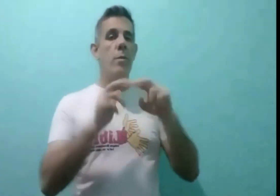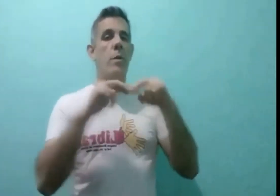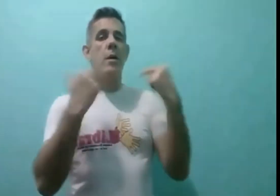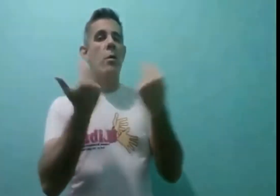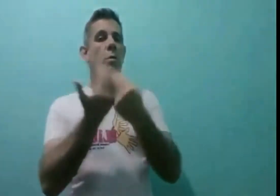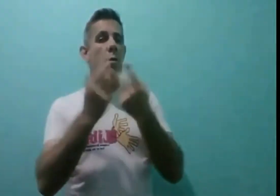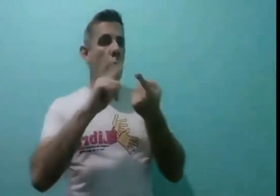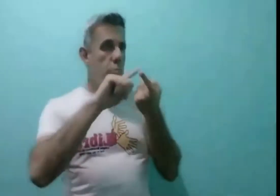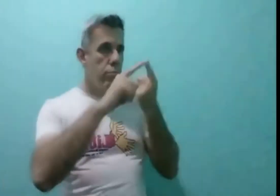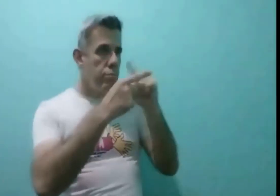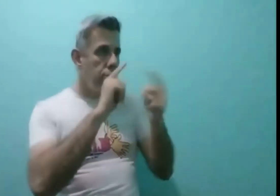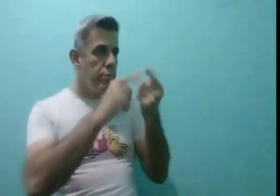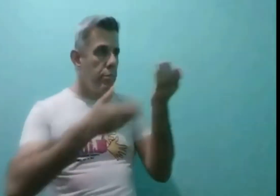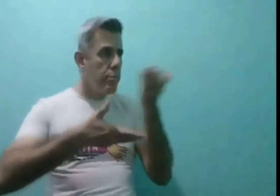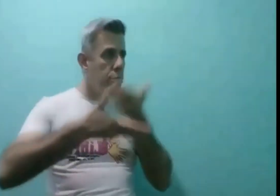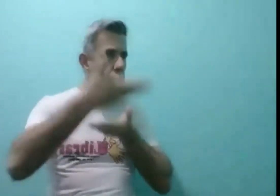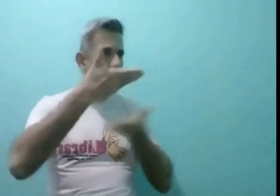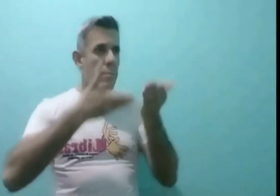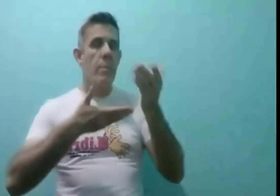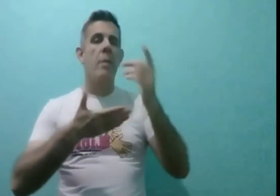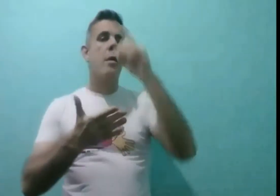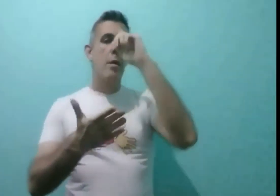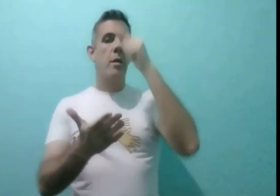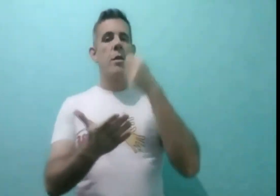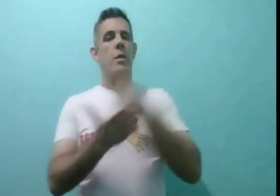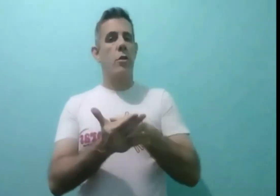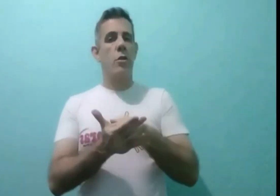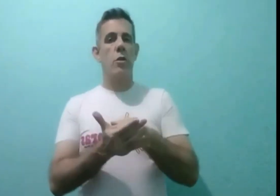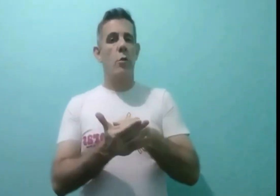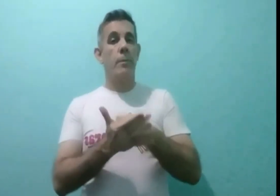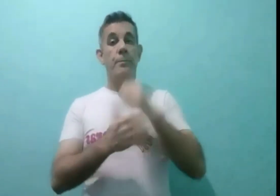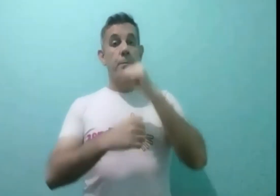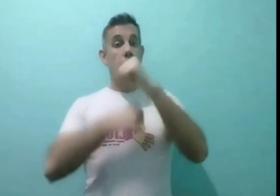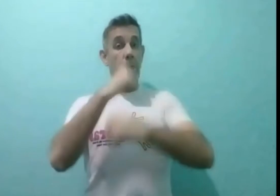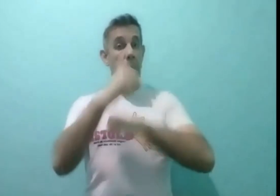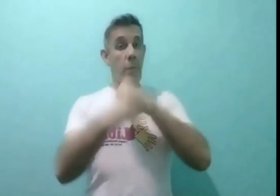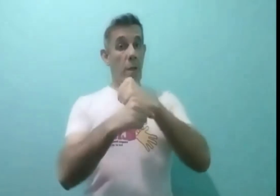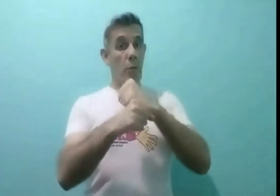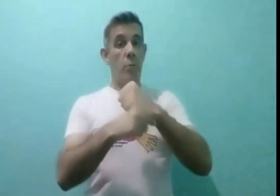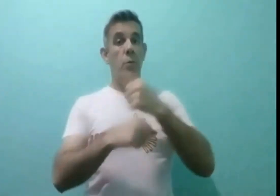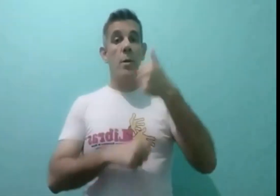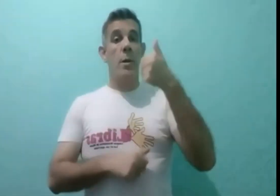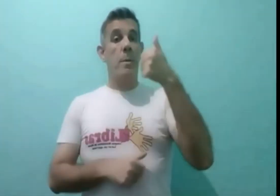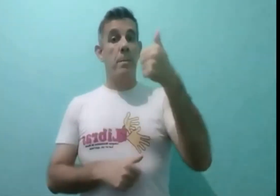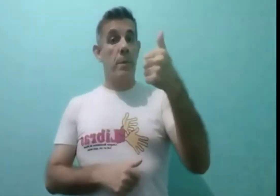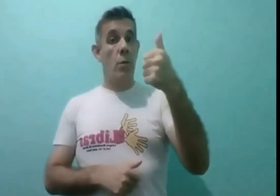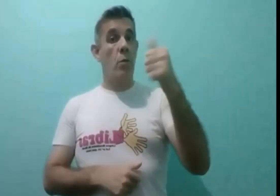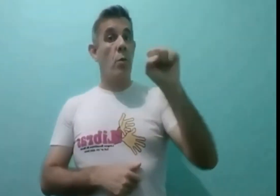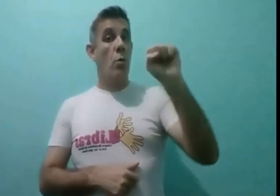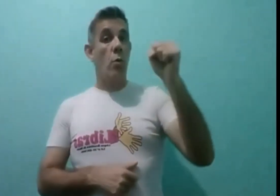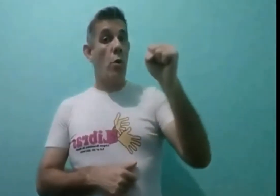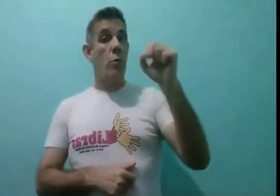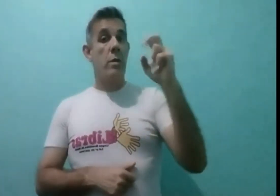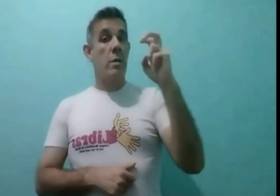II. E a partir disso, desse encontro, combinaram, conversaram. E então, no ano